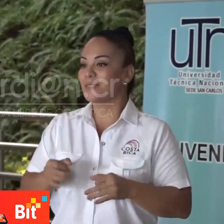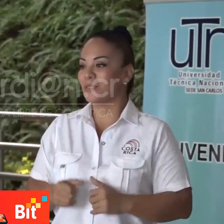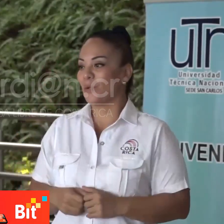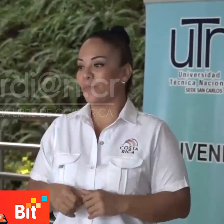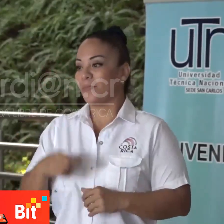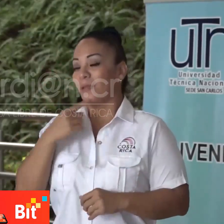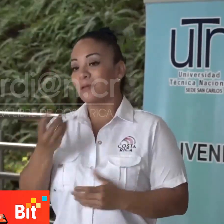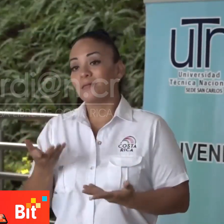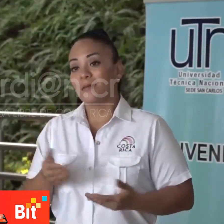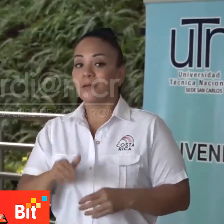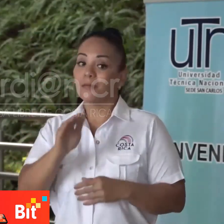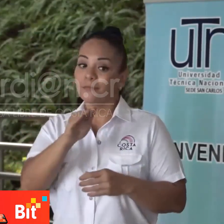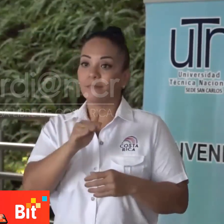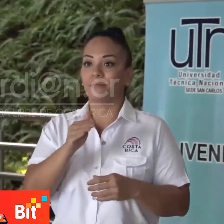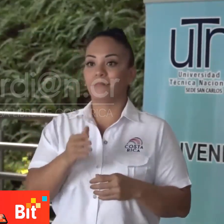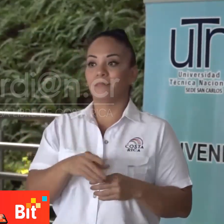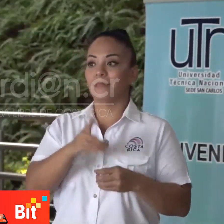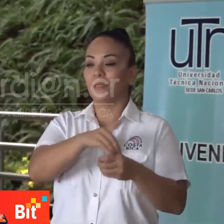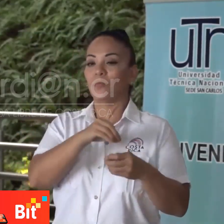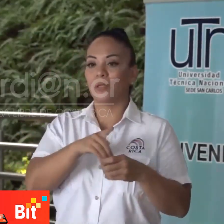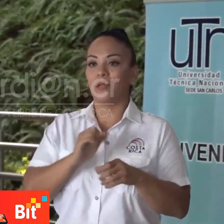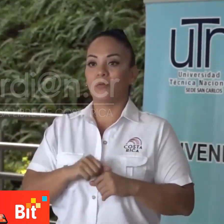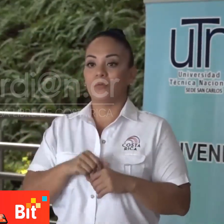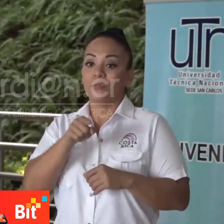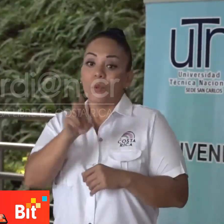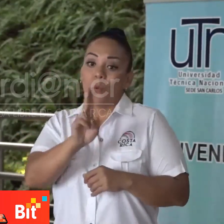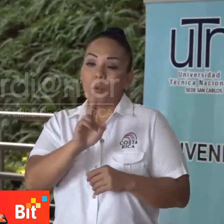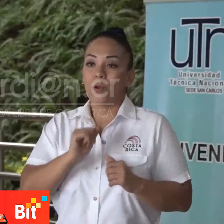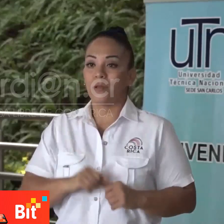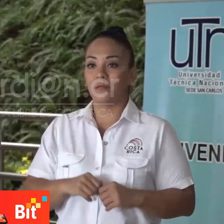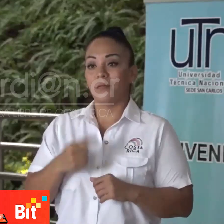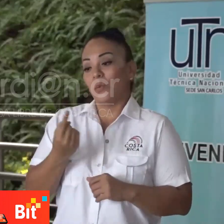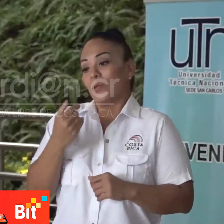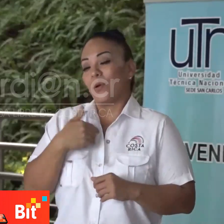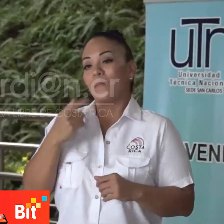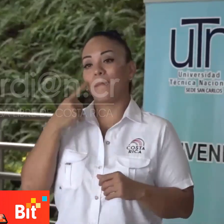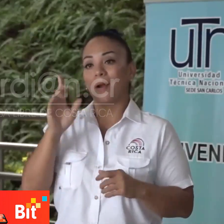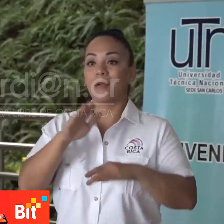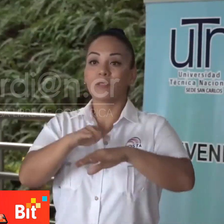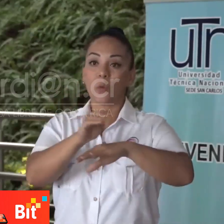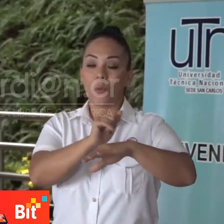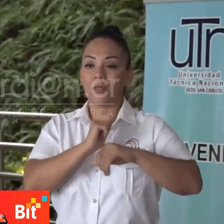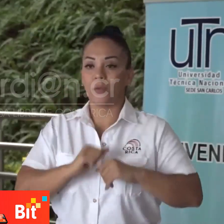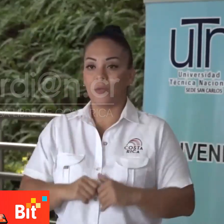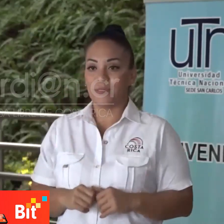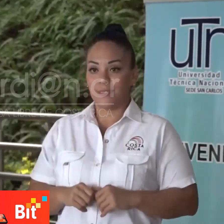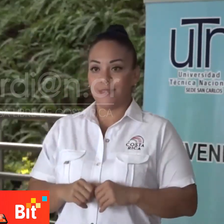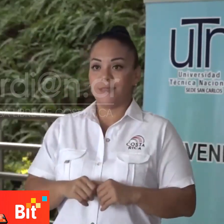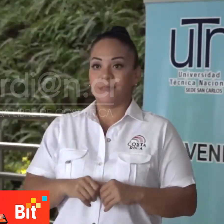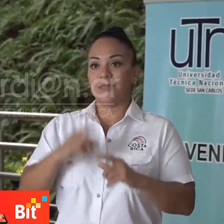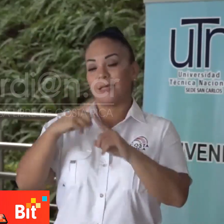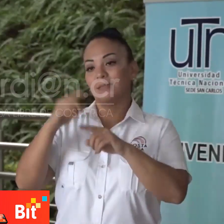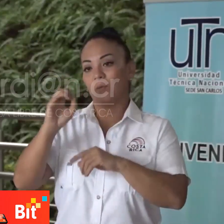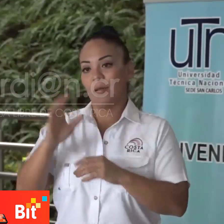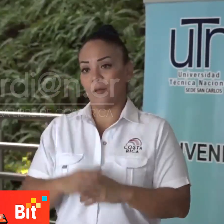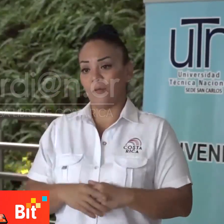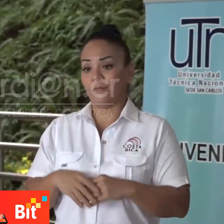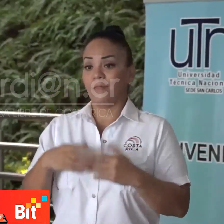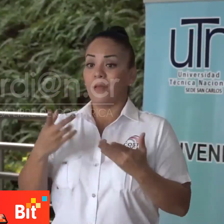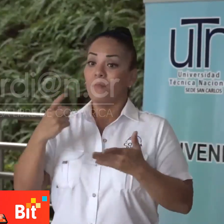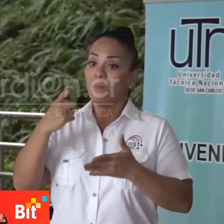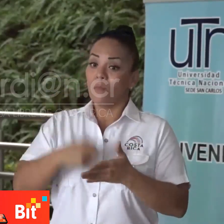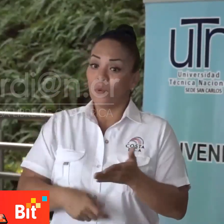de decir, señores diputados, esto es lo que urge y es lo único que hay para las convocatorias de extraordinarias. Que sería muy